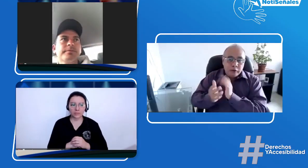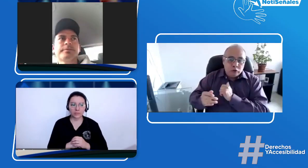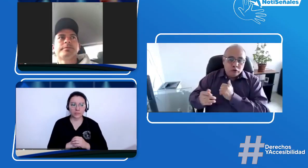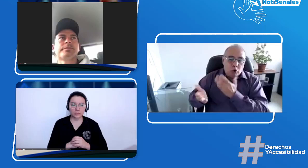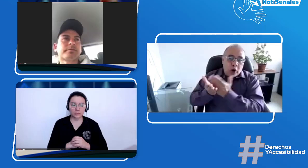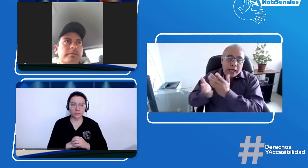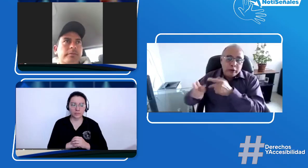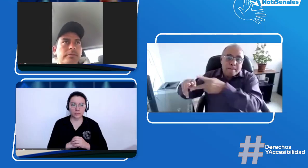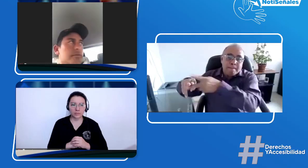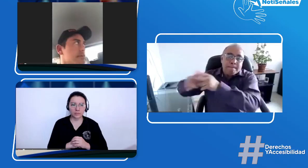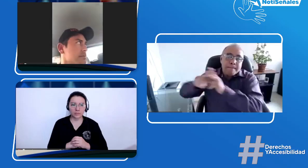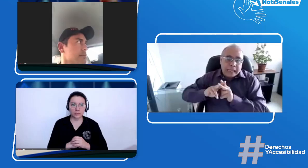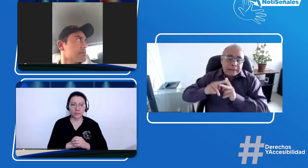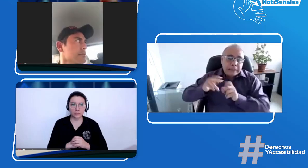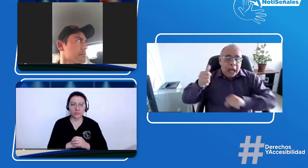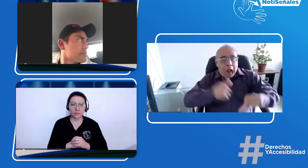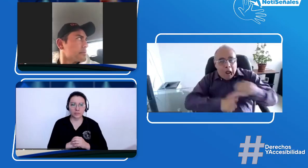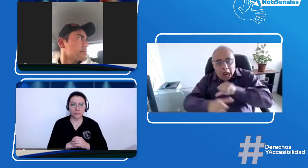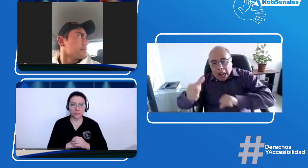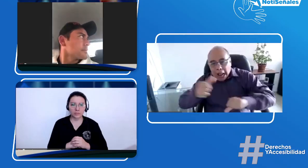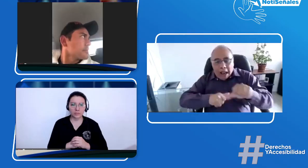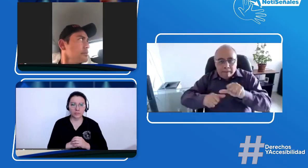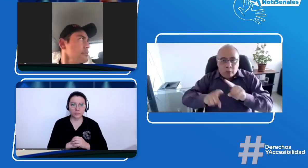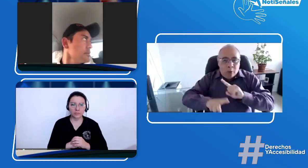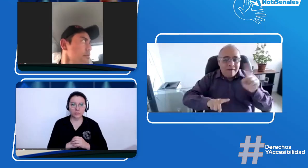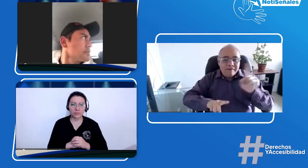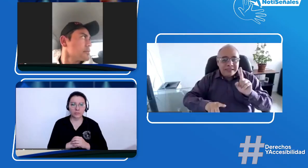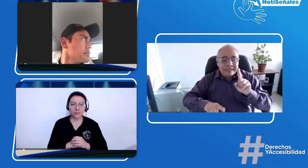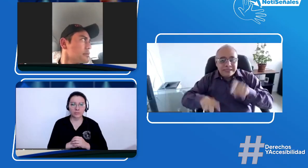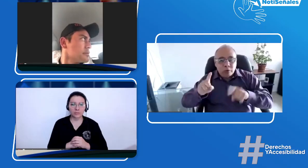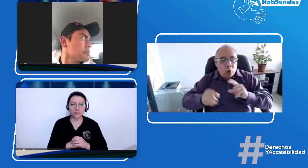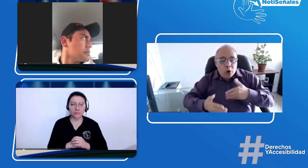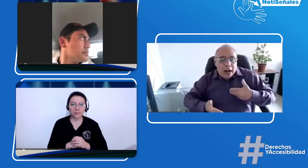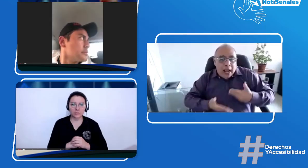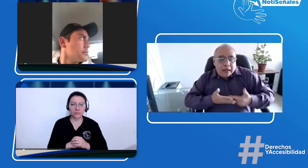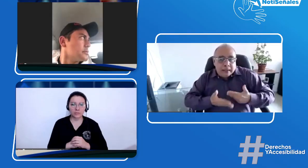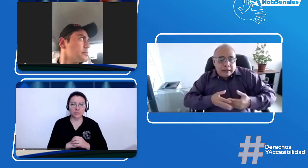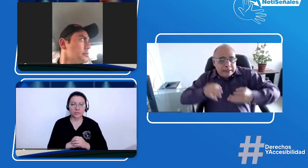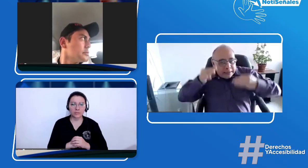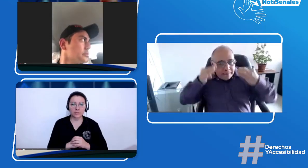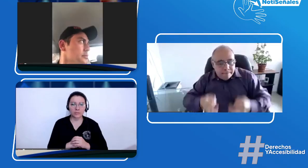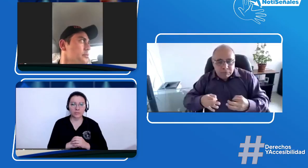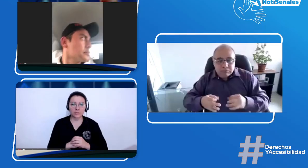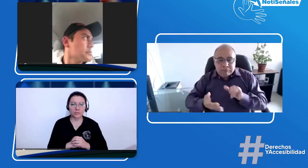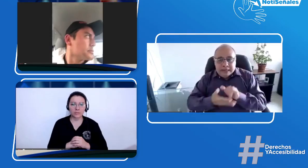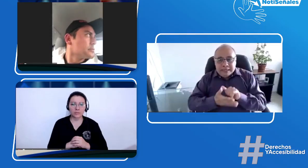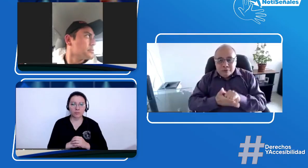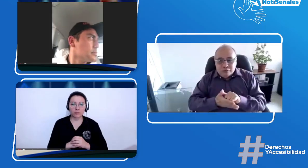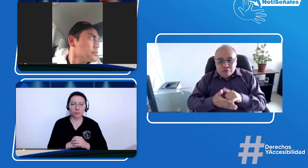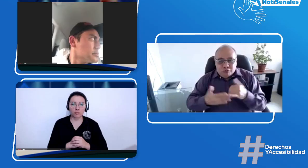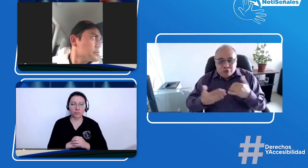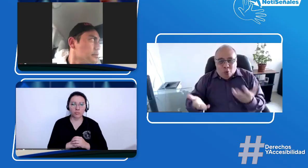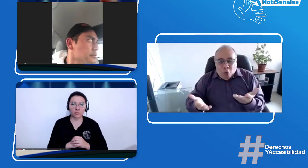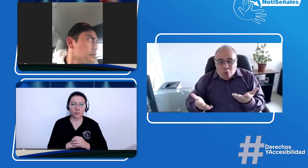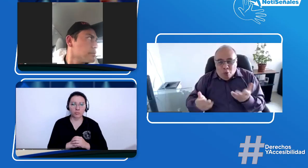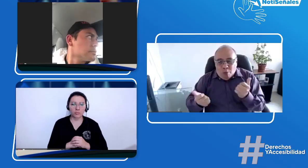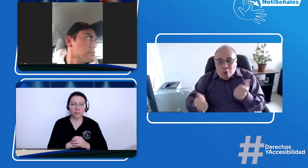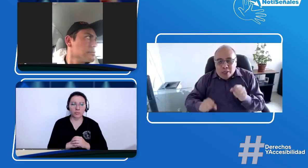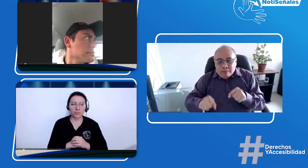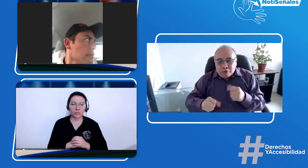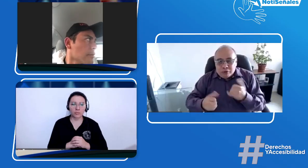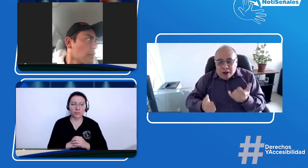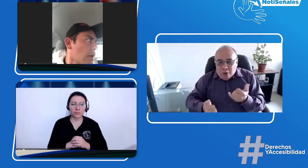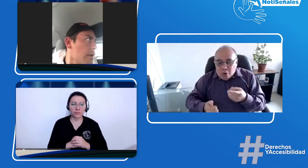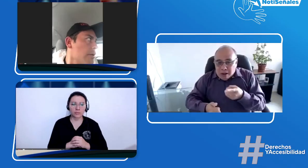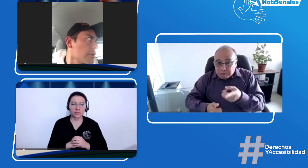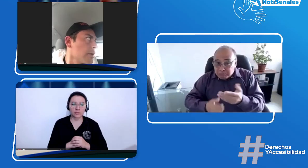distrito lo que está haciendo es un préstamo de los intérpretes que están trabajando en los colegios del distrito. Sin embargo, esto no es